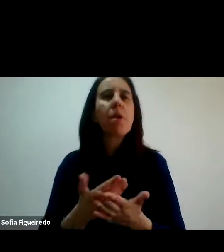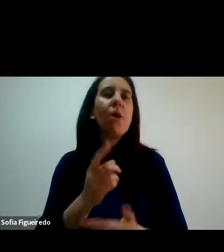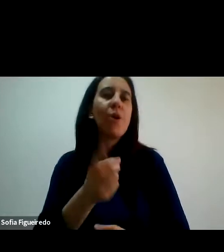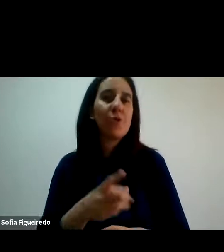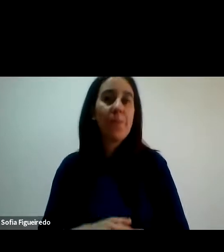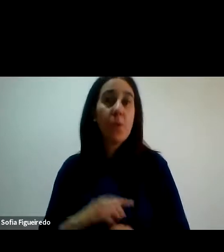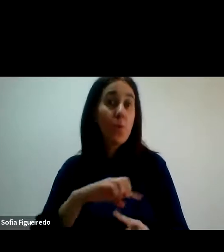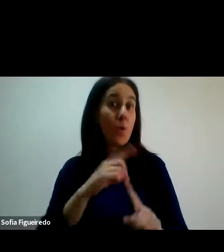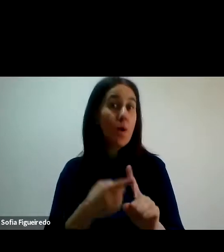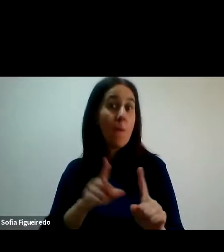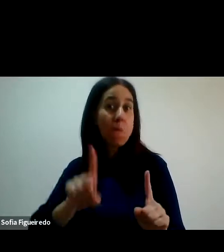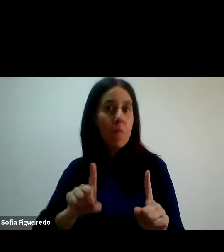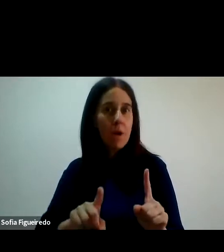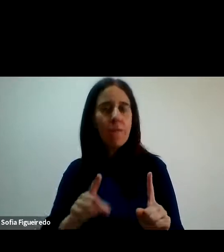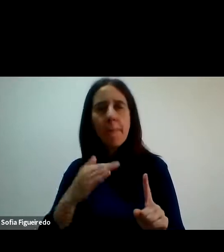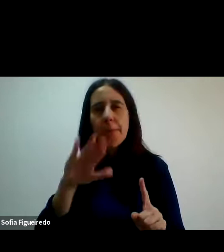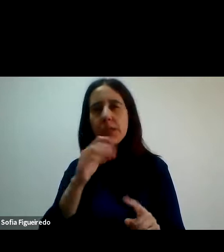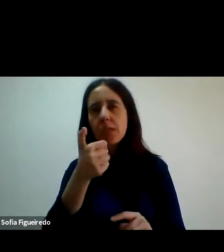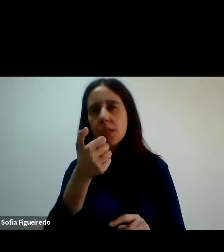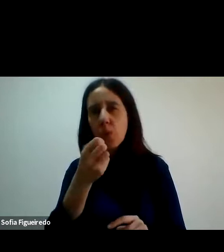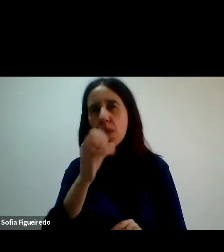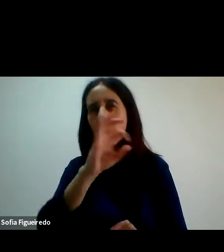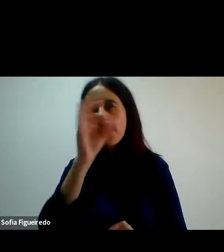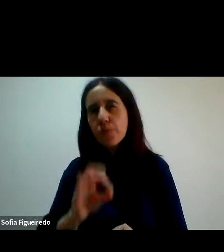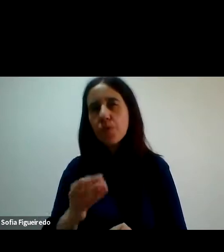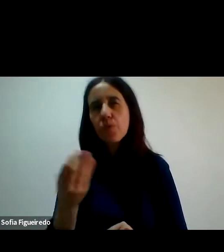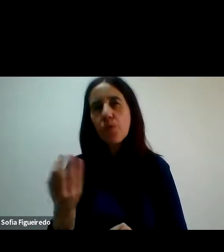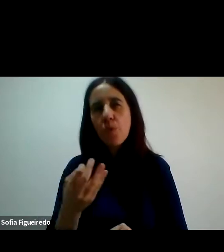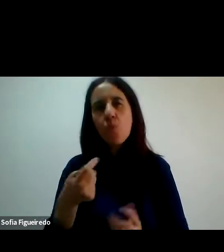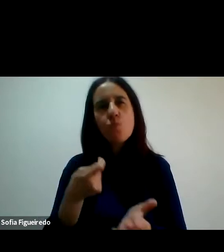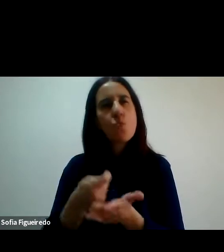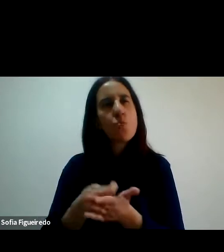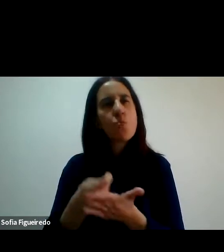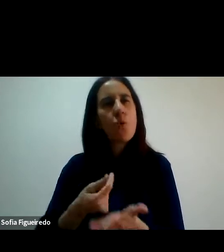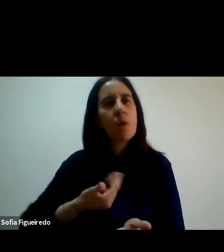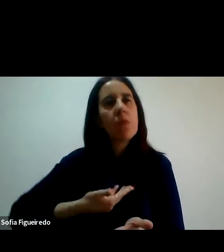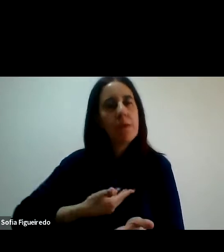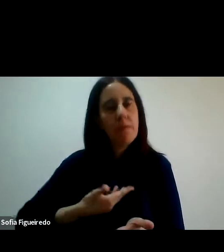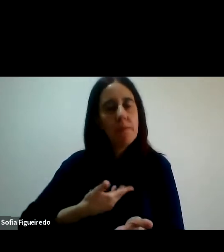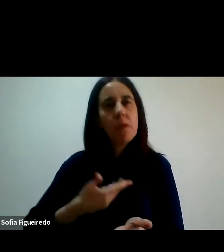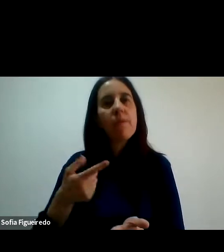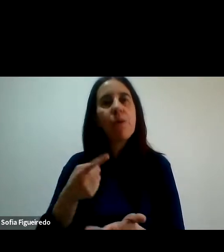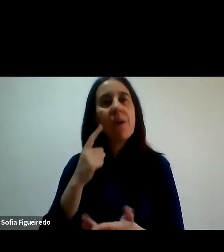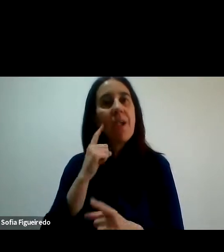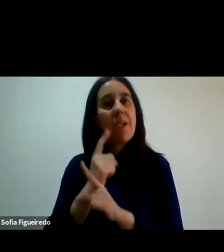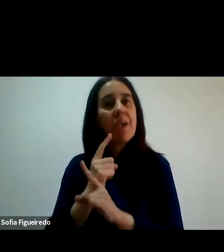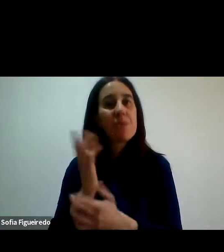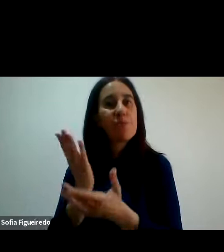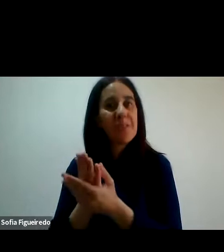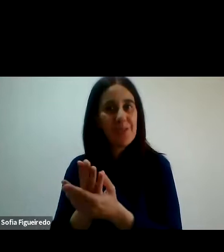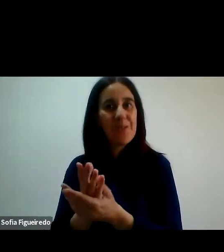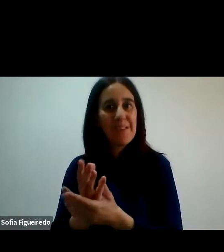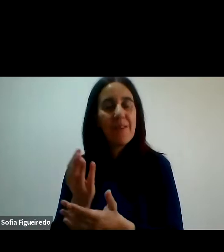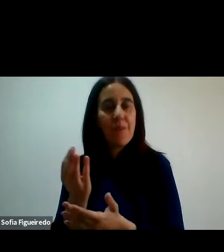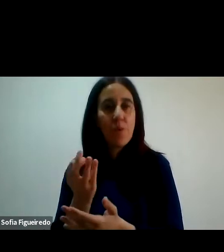primeiro ano, nós tivemos mais de 50% de aumento do pagamento de dívidas de processos de injunção. E outra componente interessante que